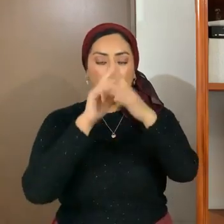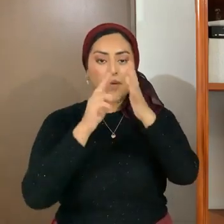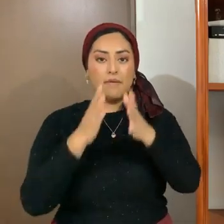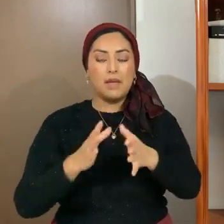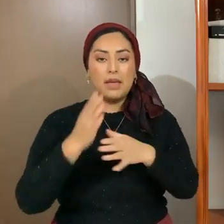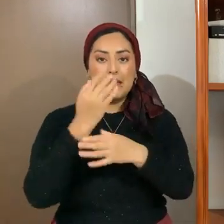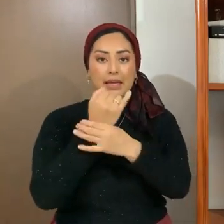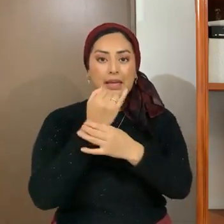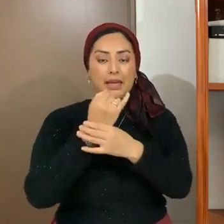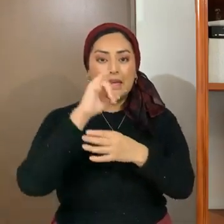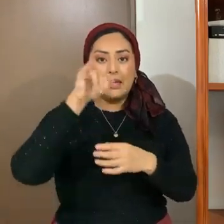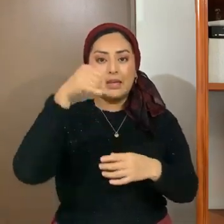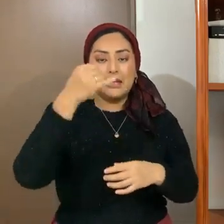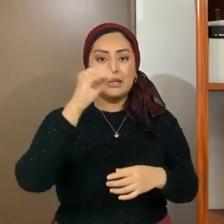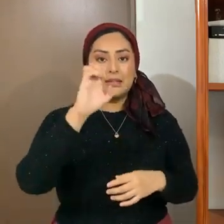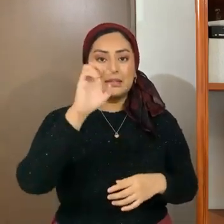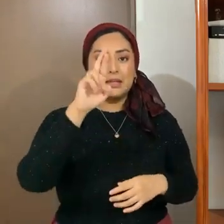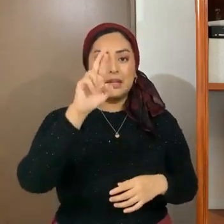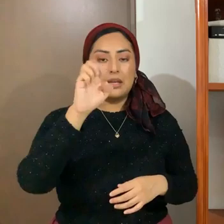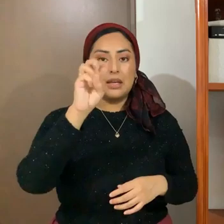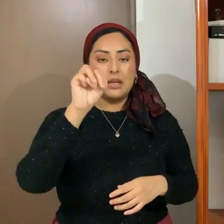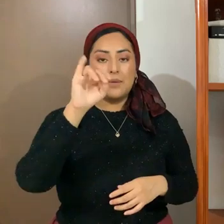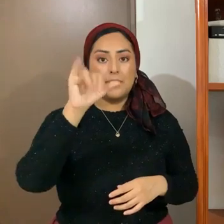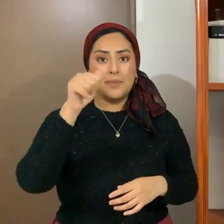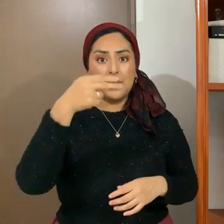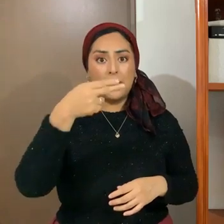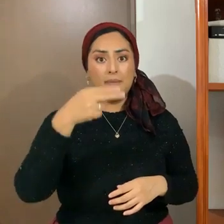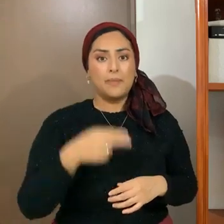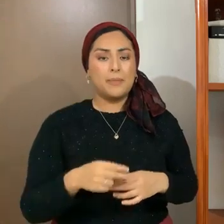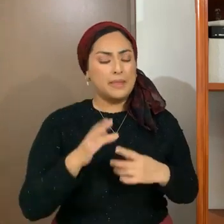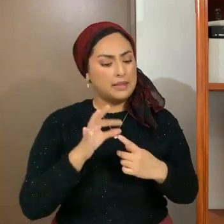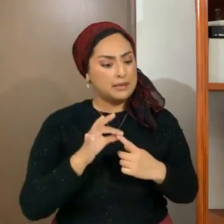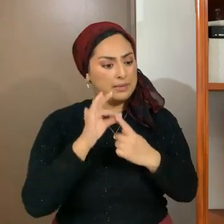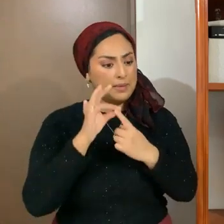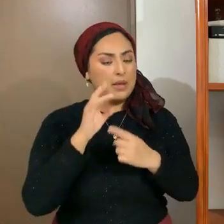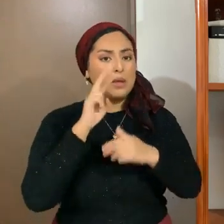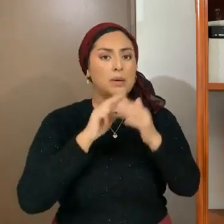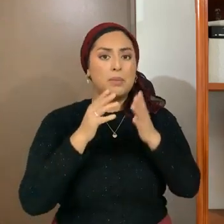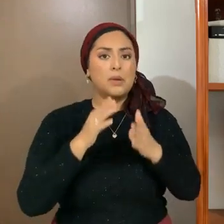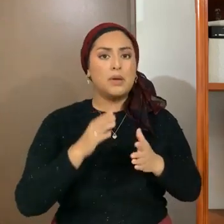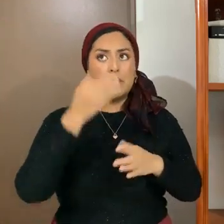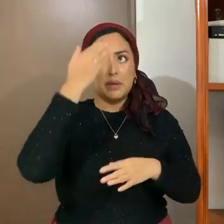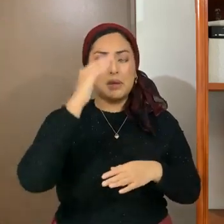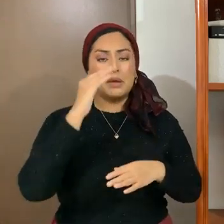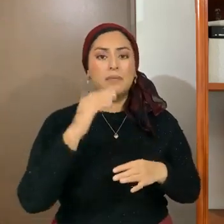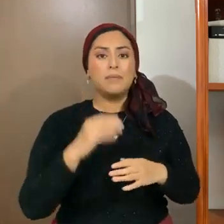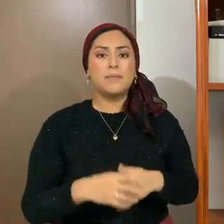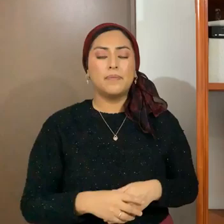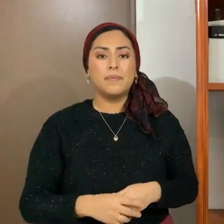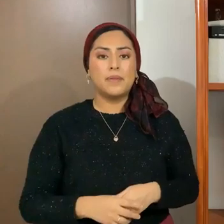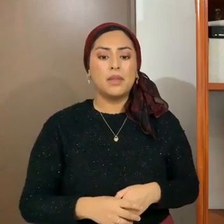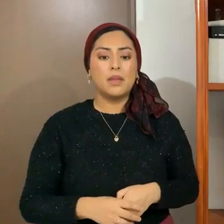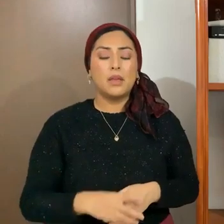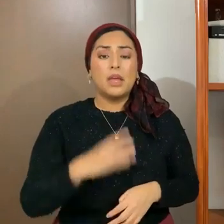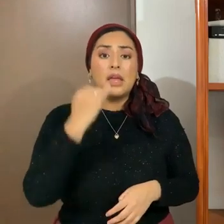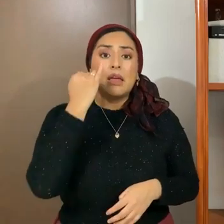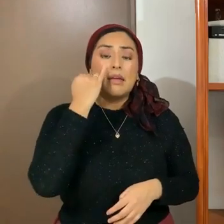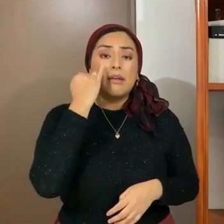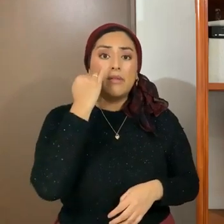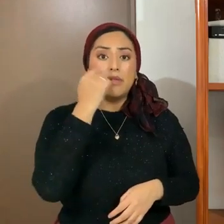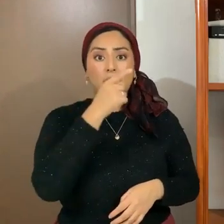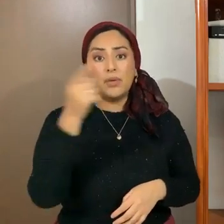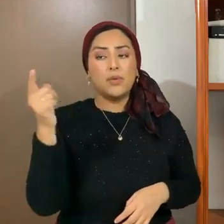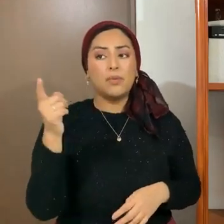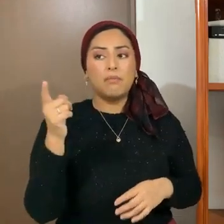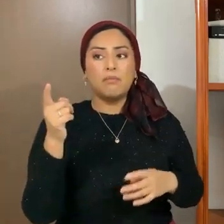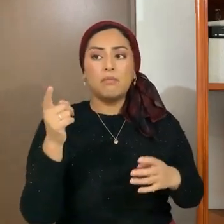profeta Jeremías, Yirmeyahu, un profeta muy especial para el Eterno. Si a ti en a lo